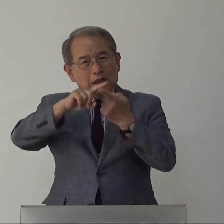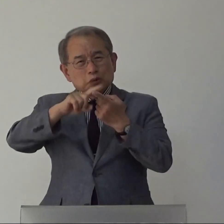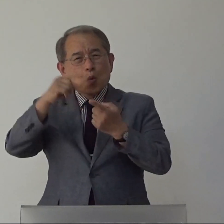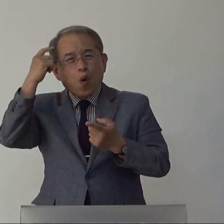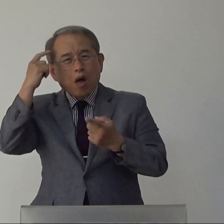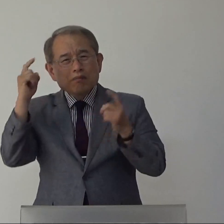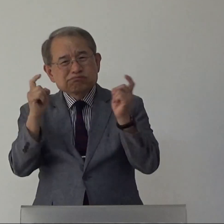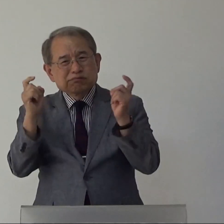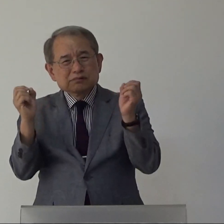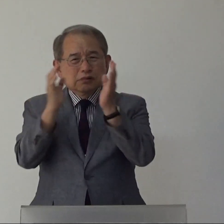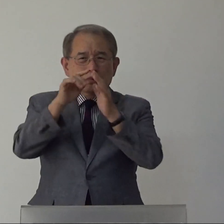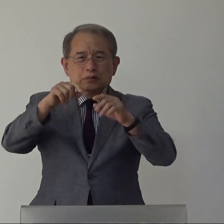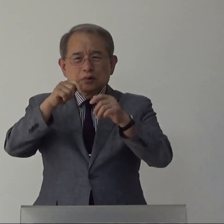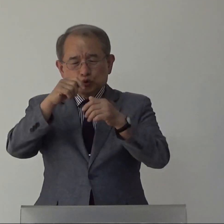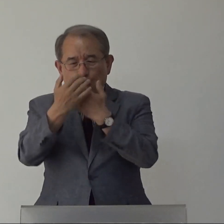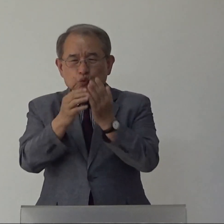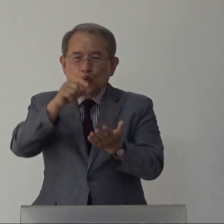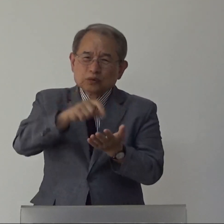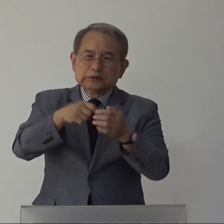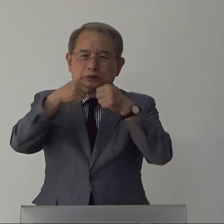여러분 생각해 보십시오.